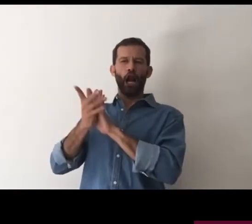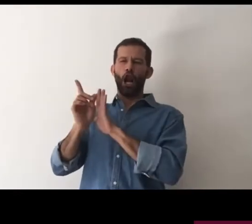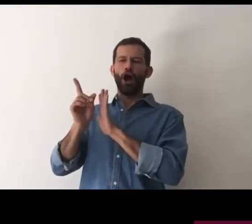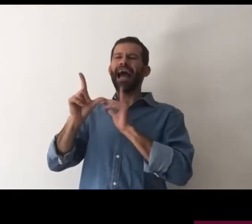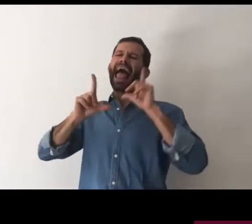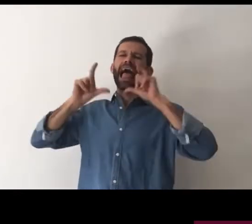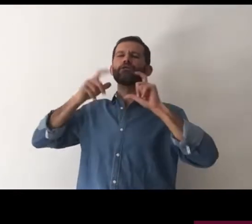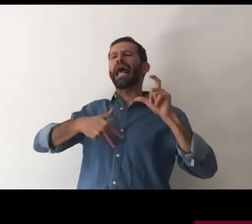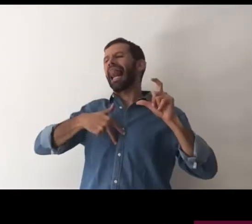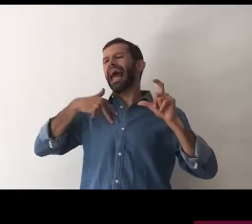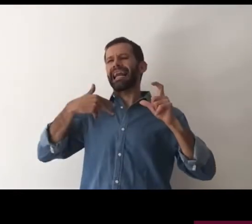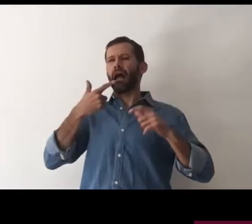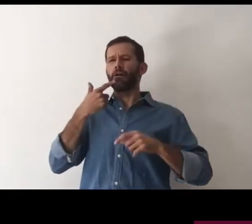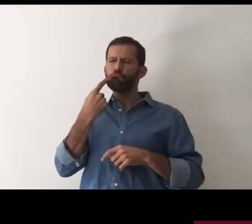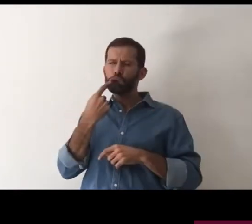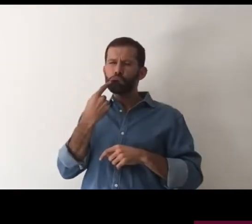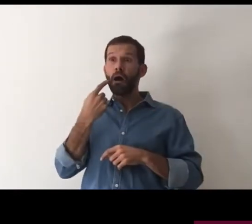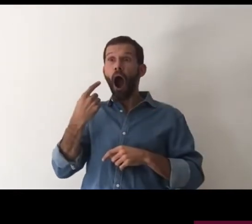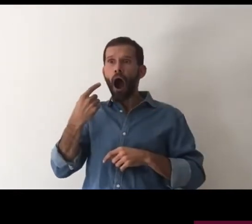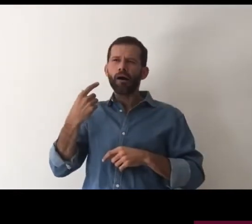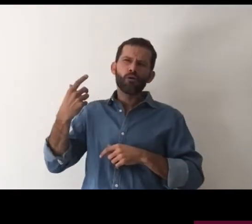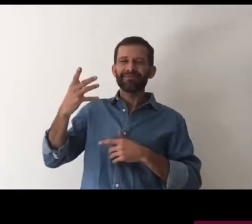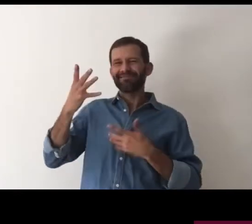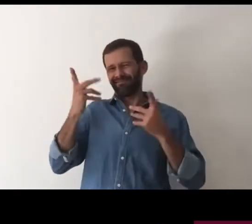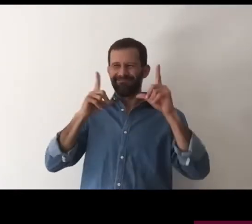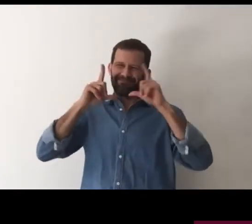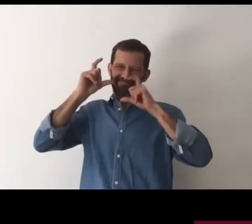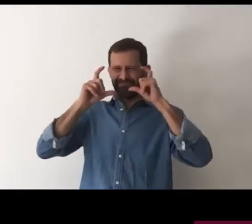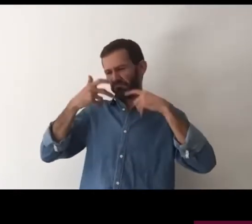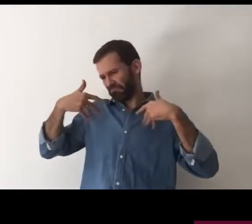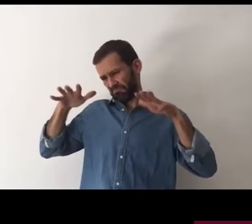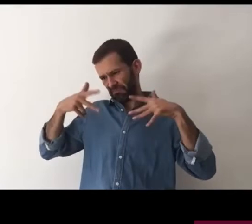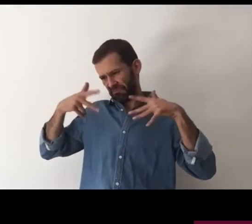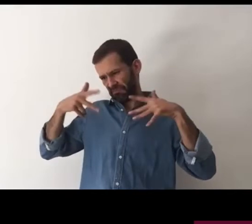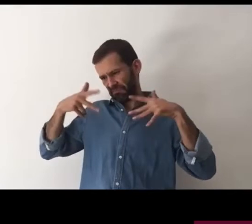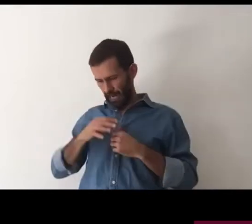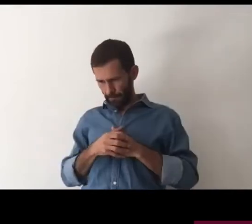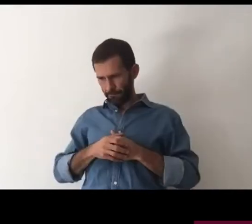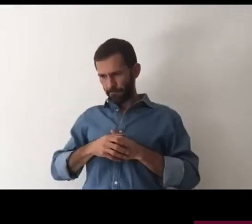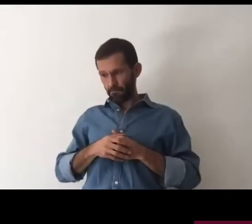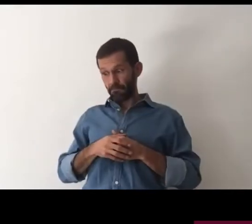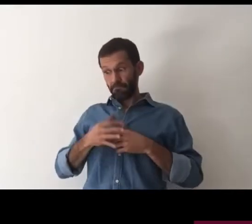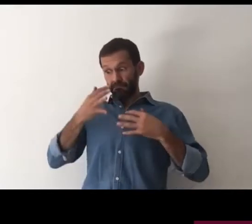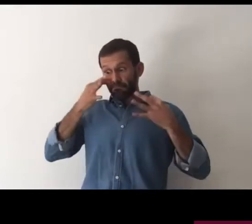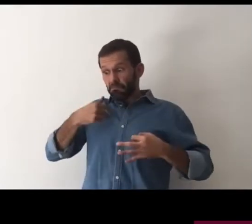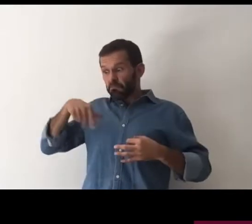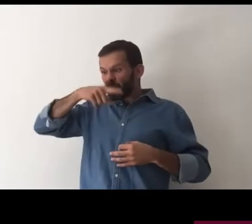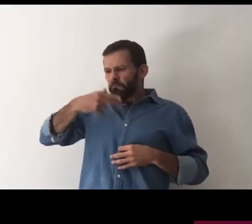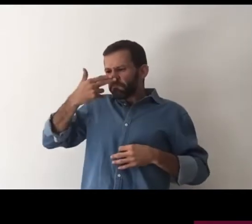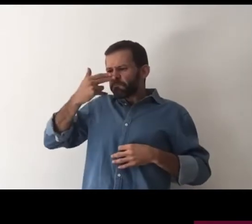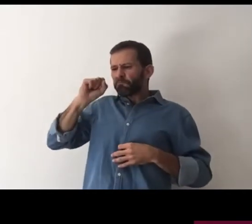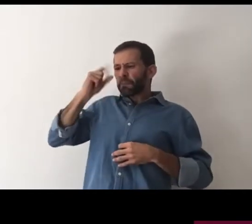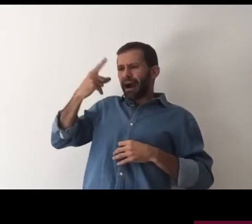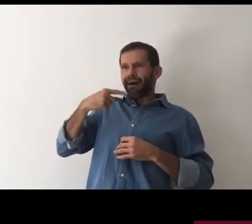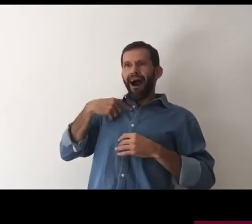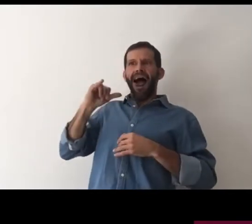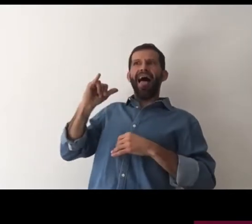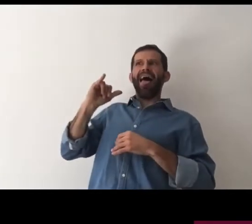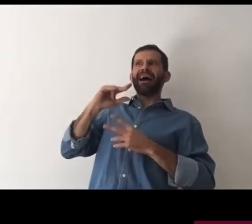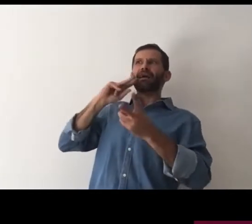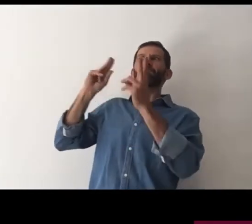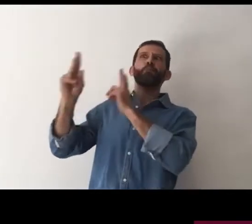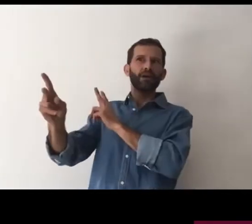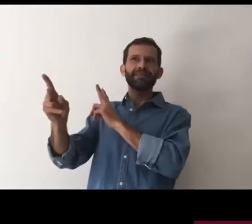Las respuestas a las preguntas A, B, C y E han sido respondidas, han sido conseguidas o constatadas en otros